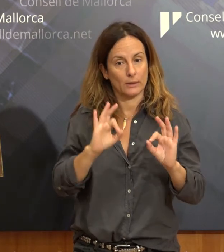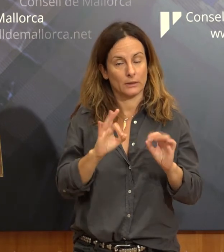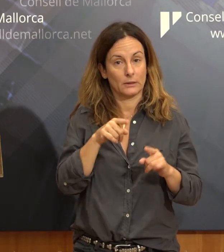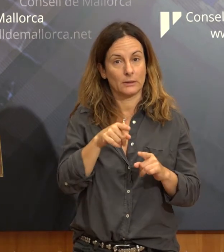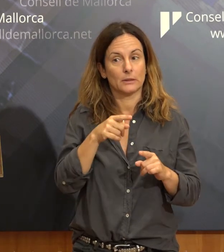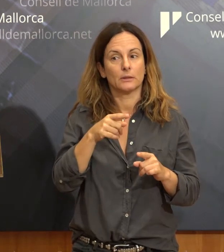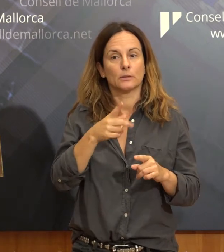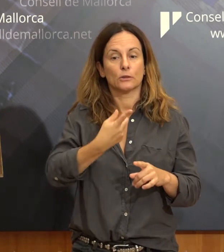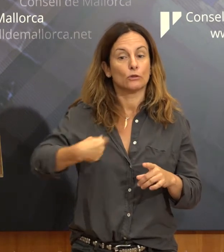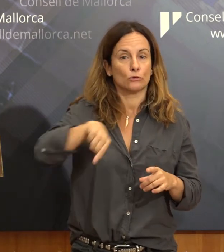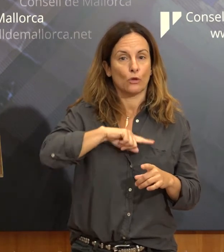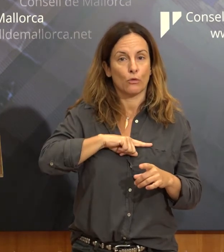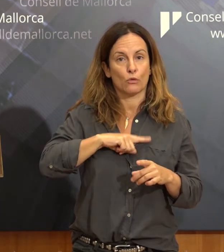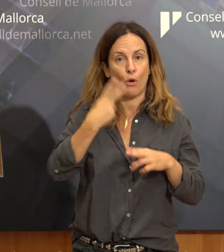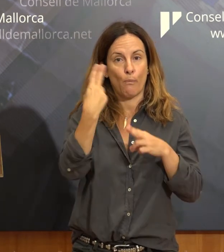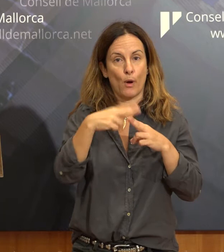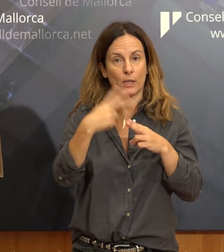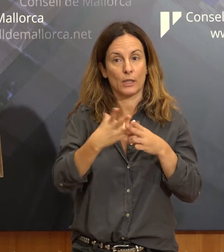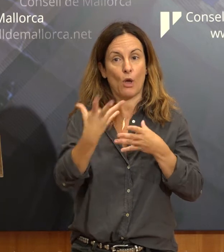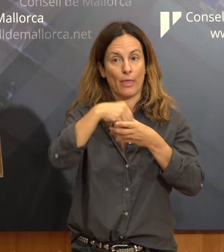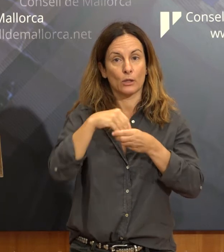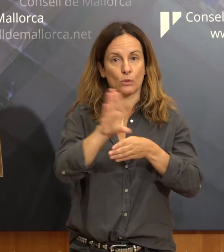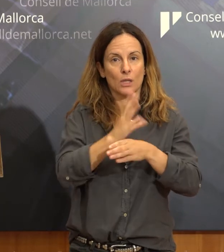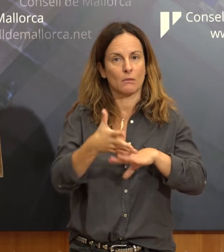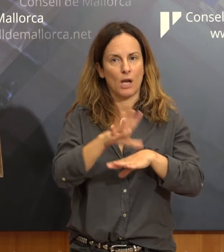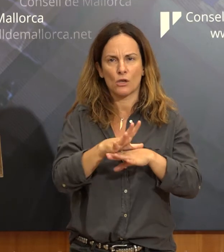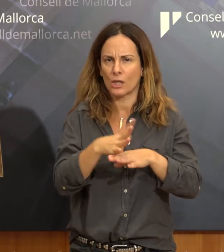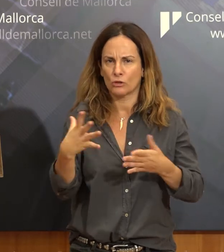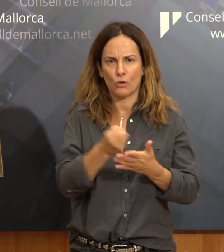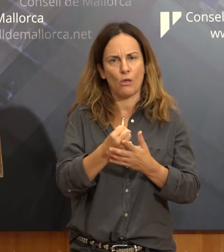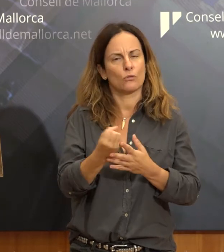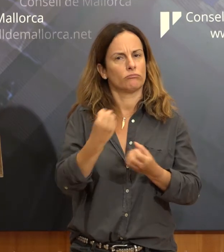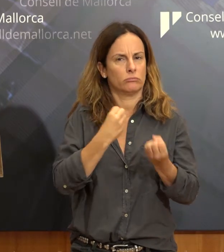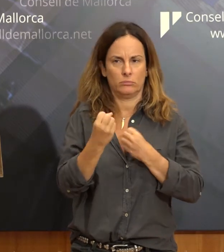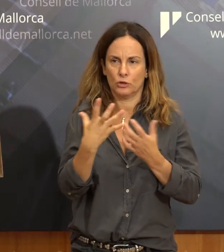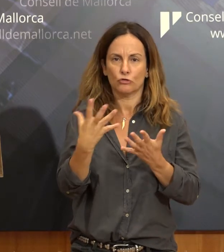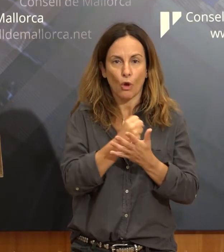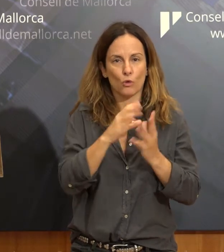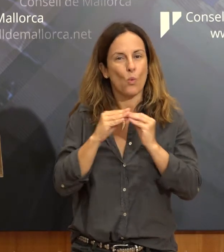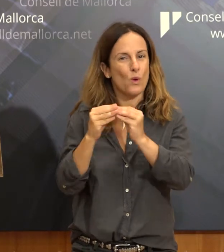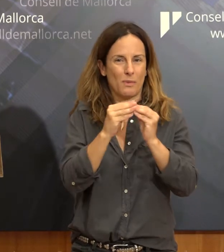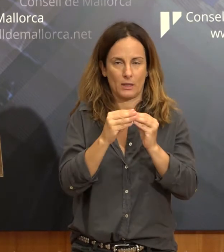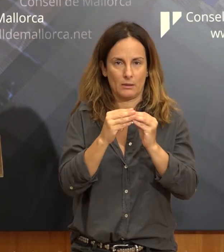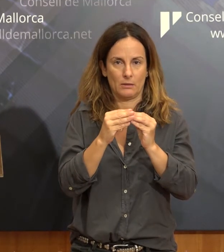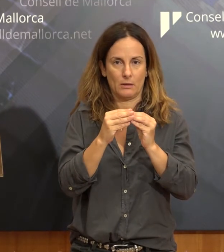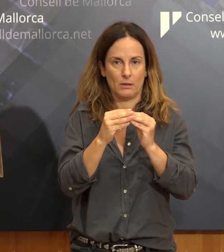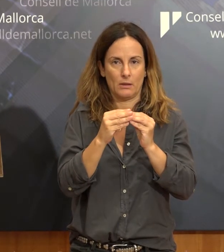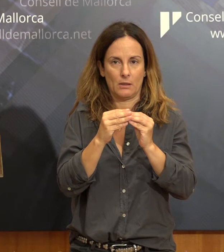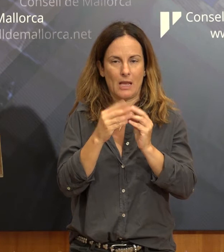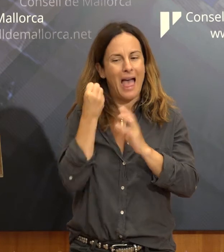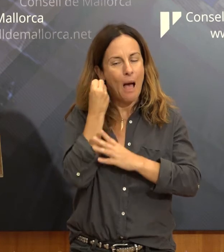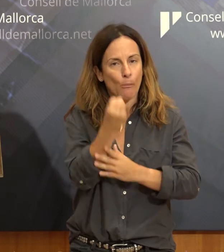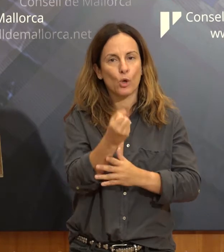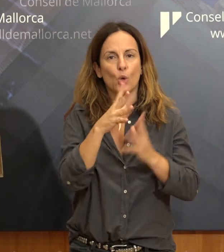el Consell de Mallorca, perquè ha tingut un suport unànim per part de tots els partits polítics. Ha tingut un suport unànim,